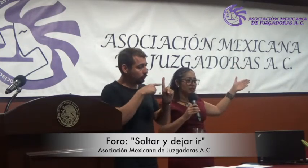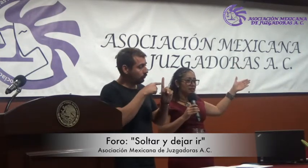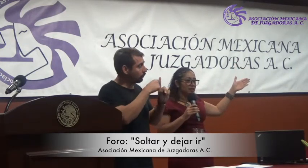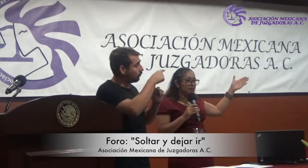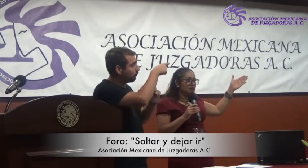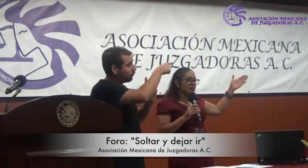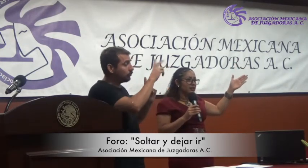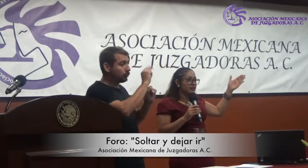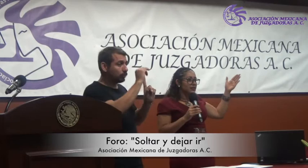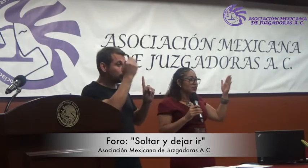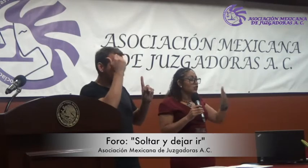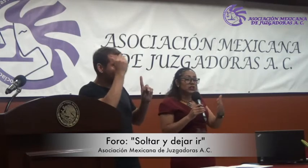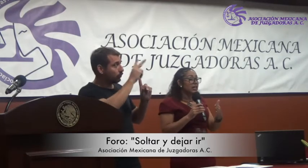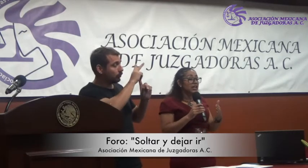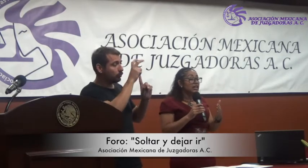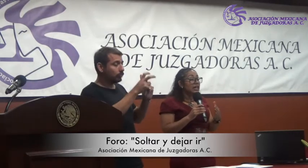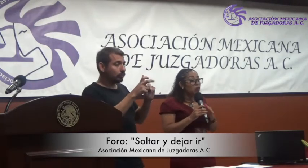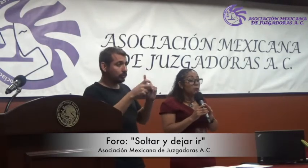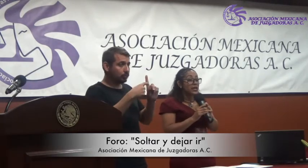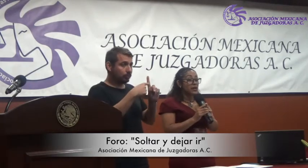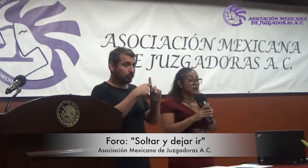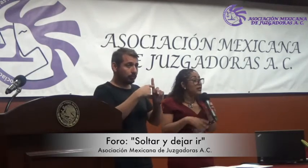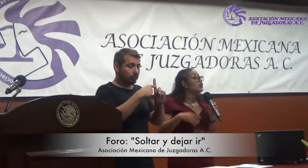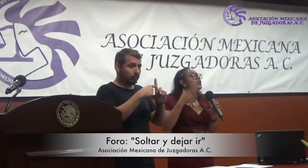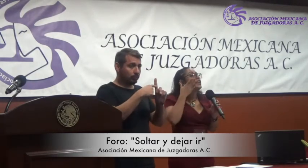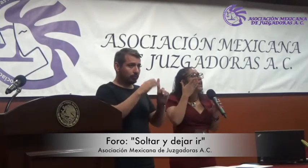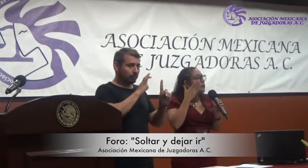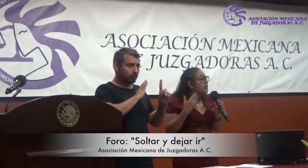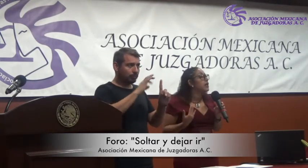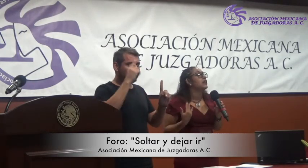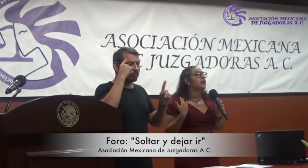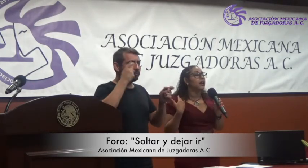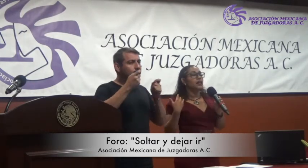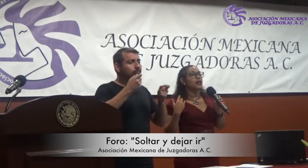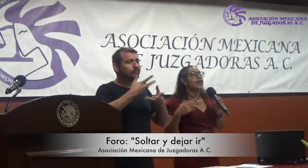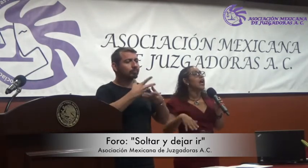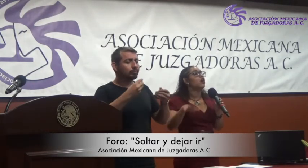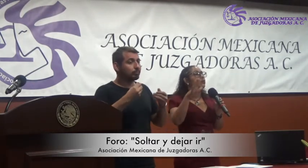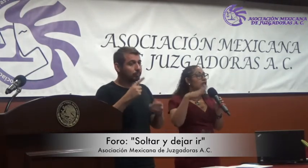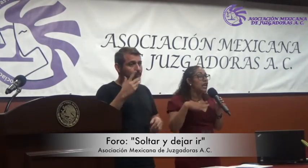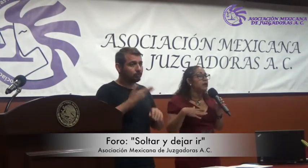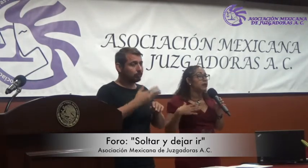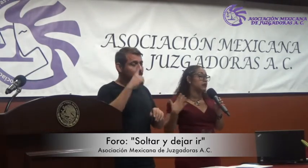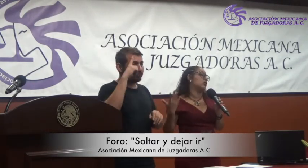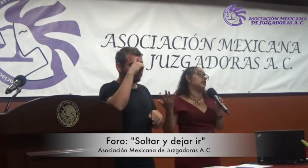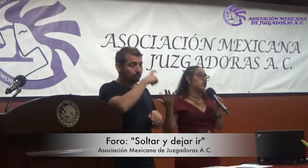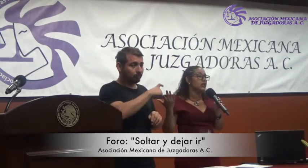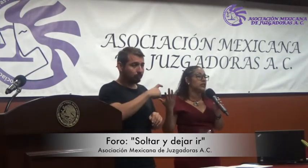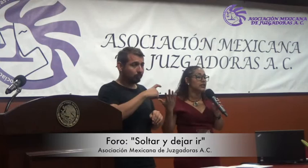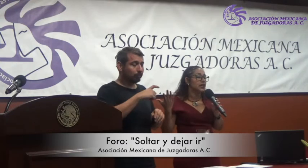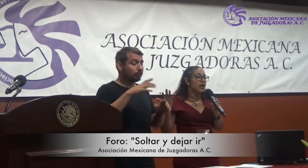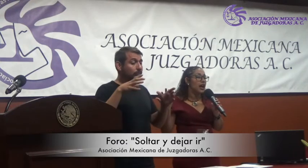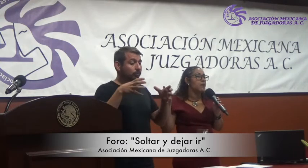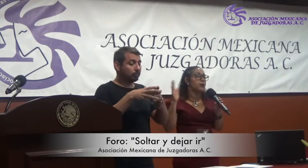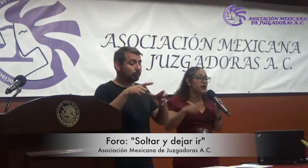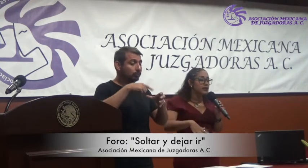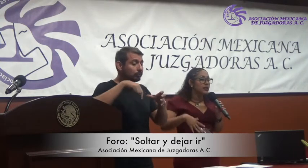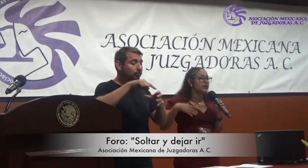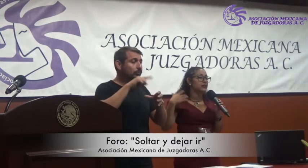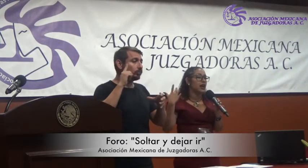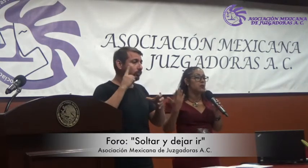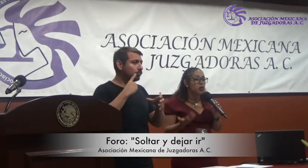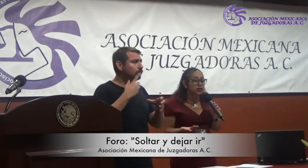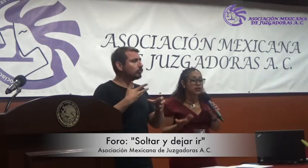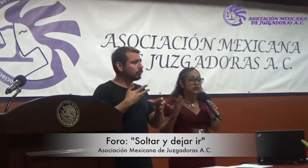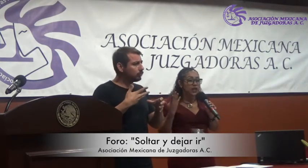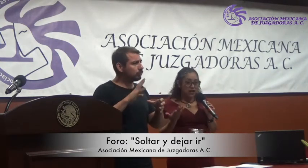especialidad no tienen ese acompañamiento, y también en la comunidad de personas sordas hay